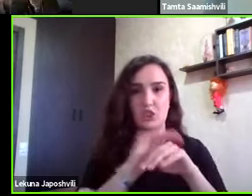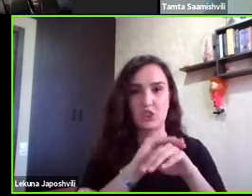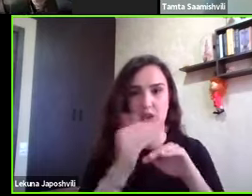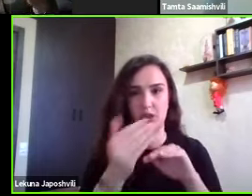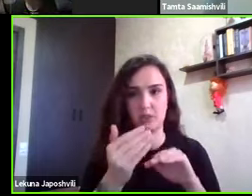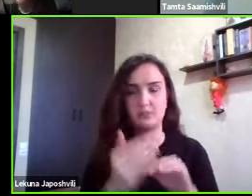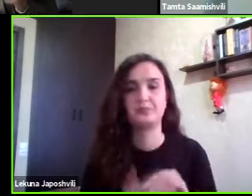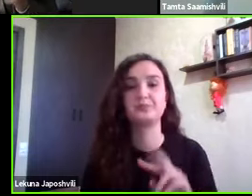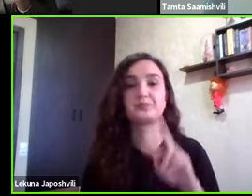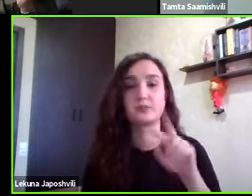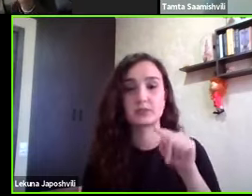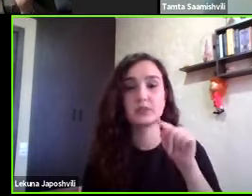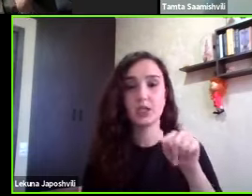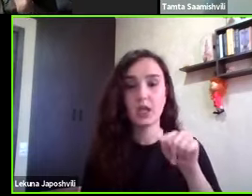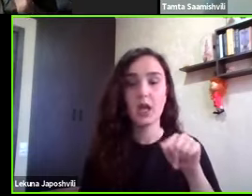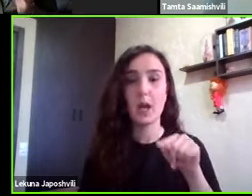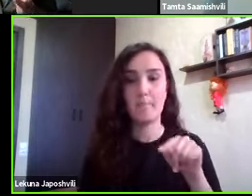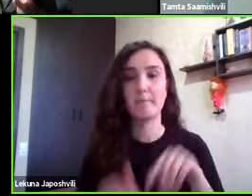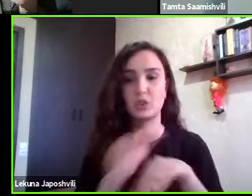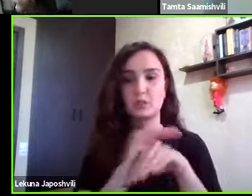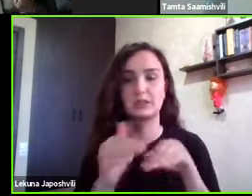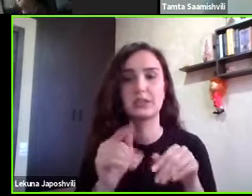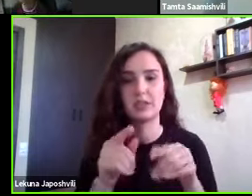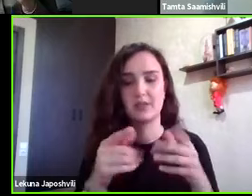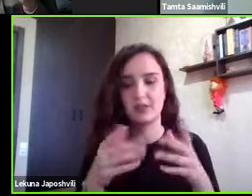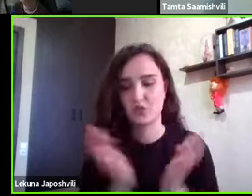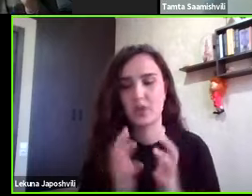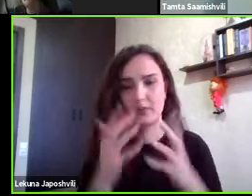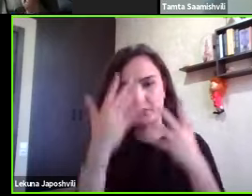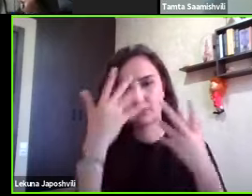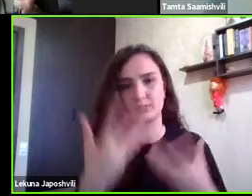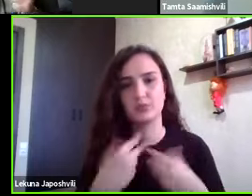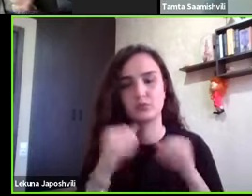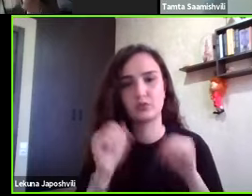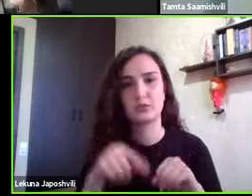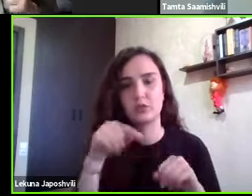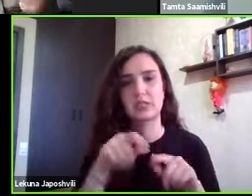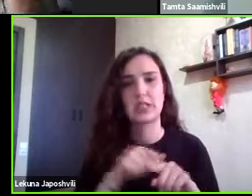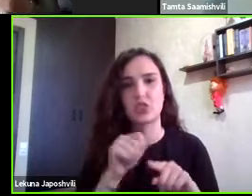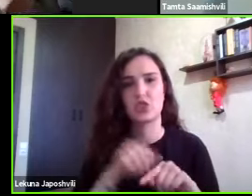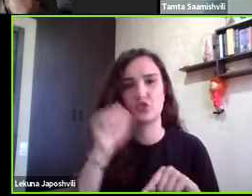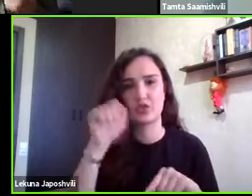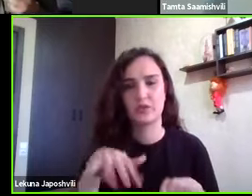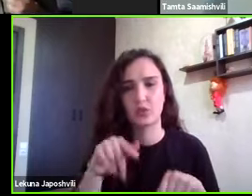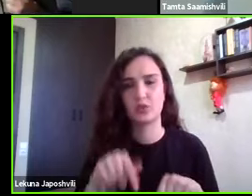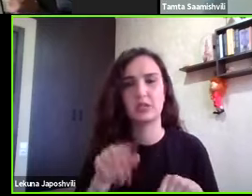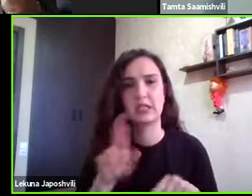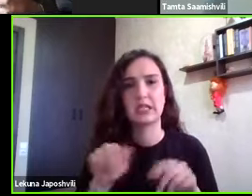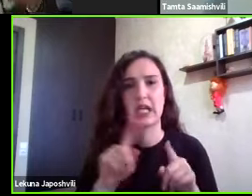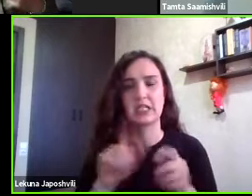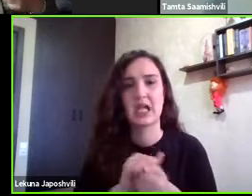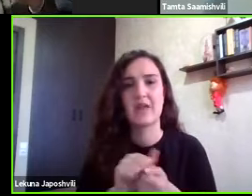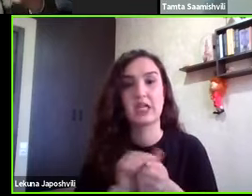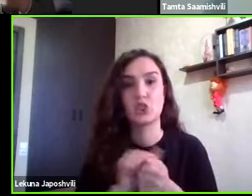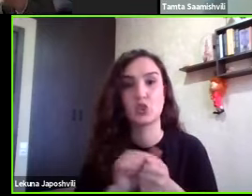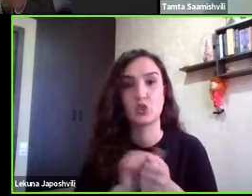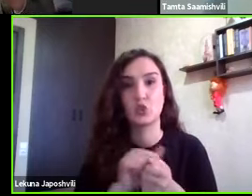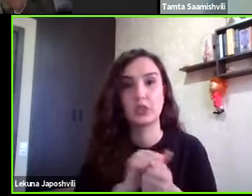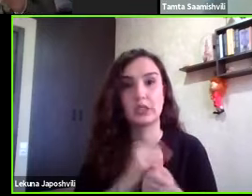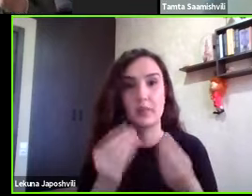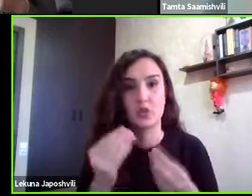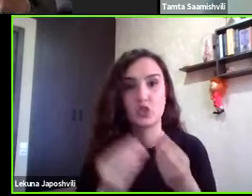და აი ამ ჯამს გასართობად გამოვიყენებთ, შეიძლება შიგნით ნაჭერიც ჩავდოთ და რაღაცა გავარეცხიოთ და